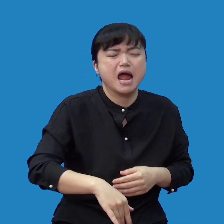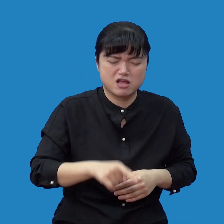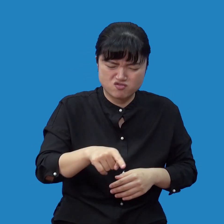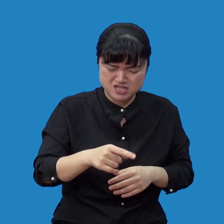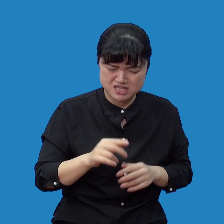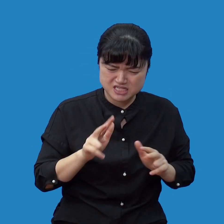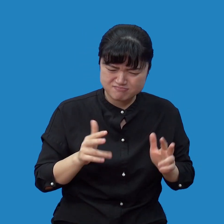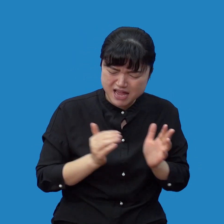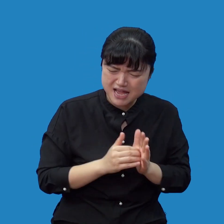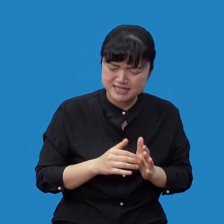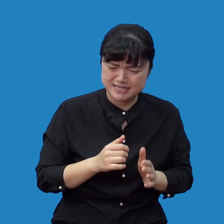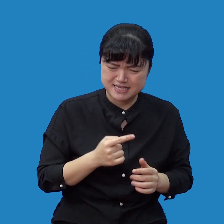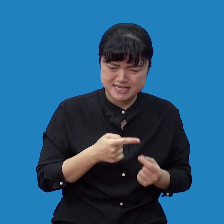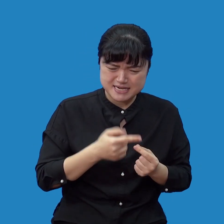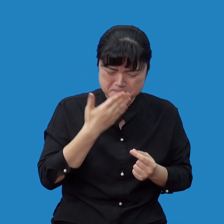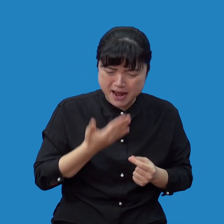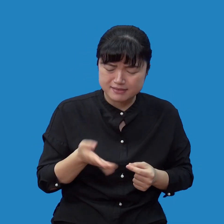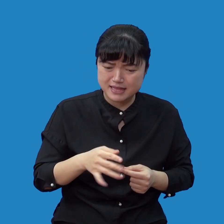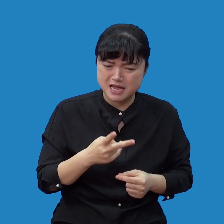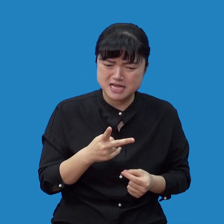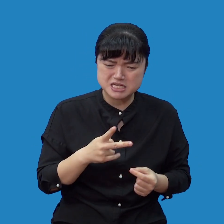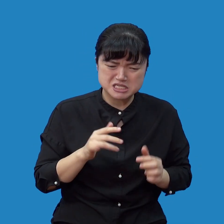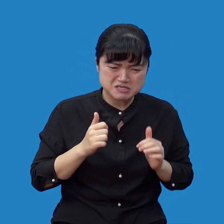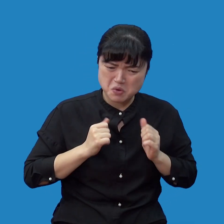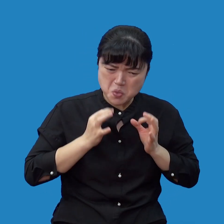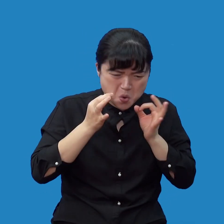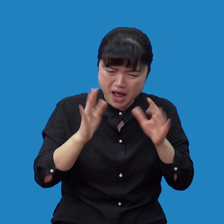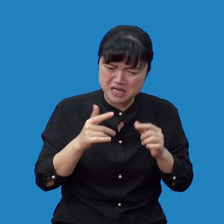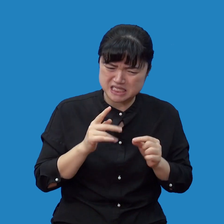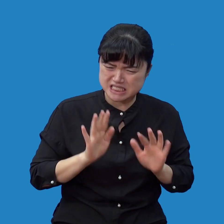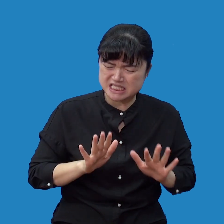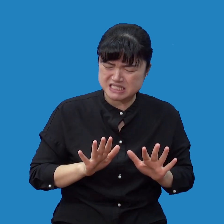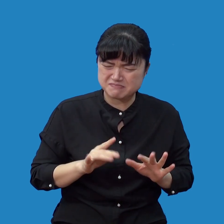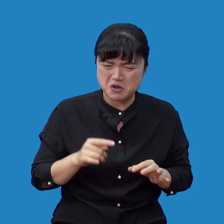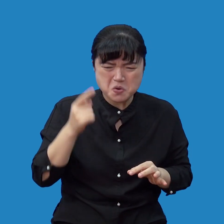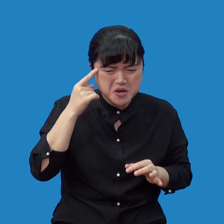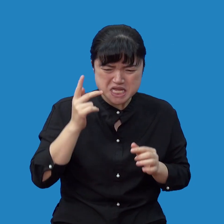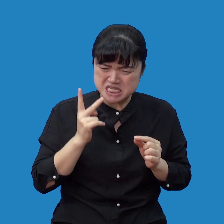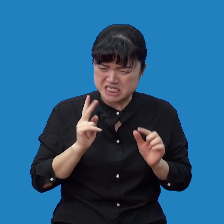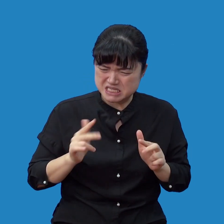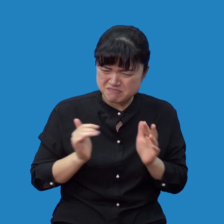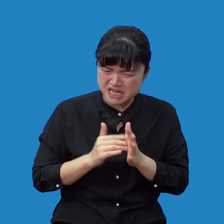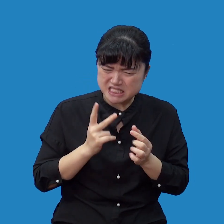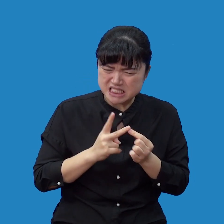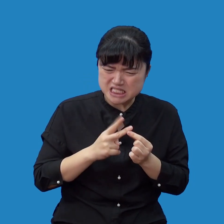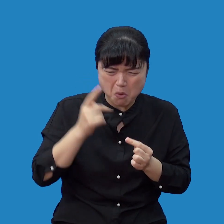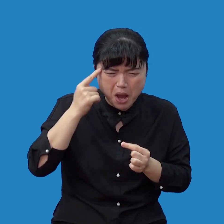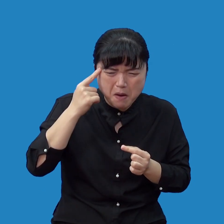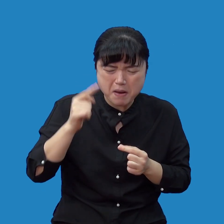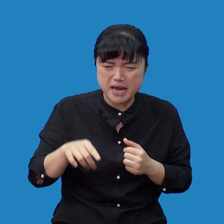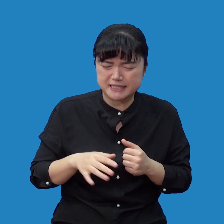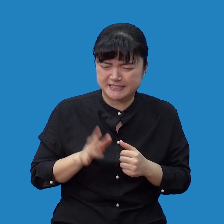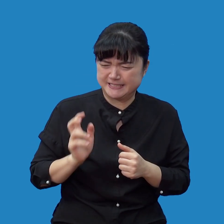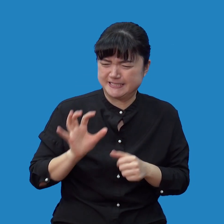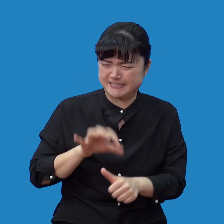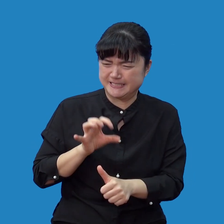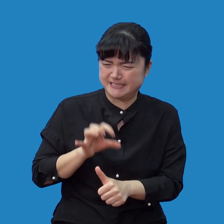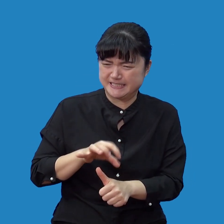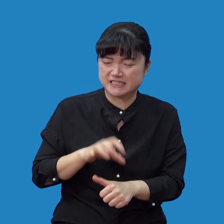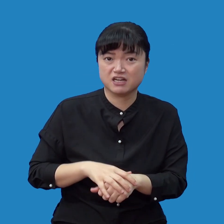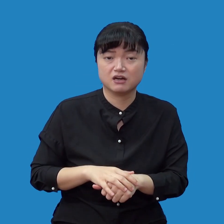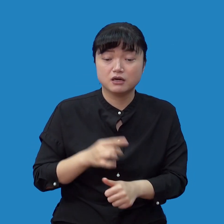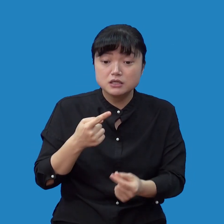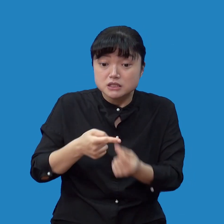분명히 1등을 할 수 있는데 왜 2등밖에 지금까지는 못했어? 그리고 또 혼내더랍니다. 그러니까 아무리 공부를